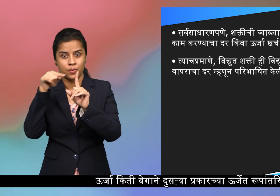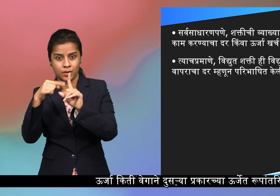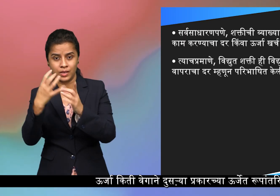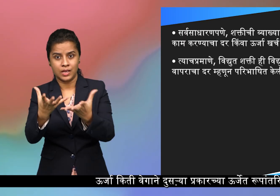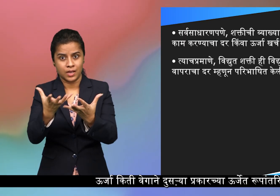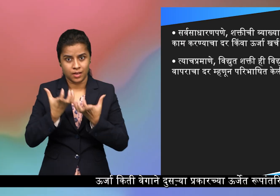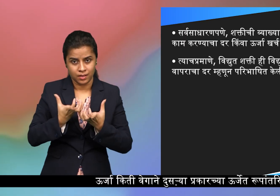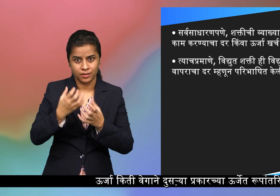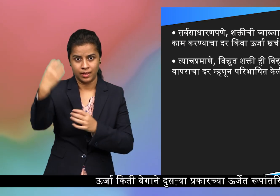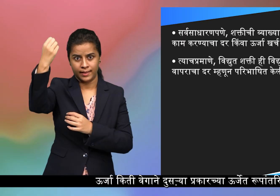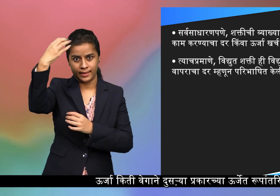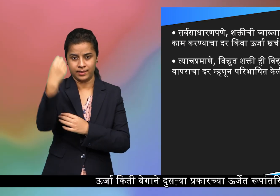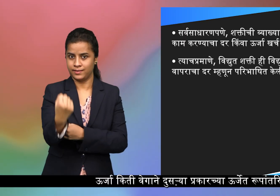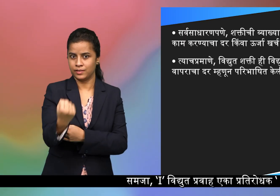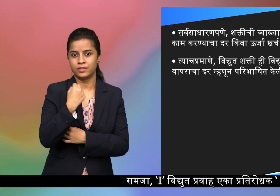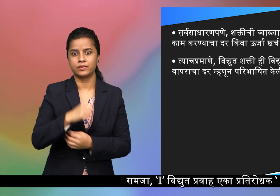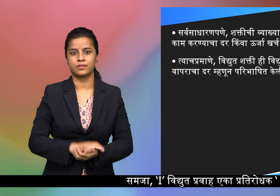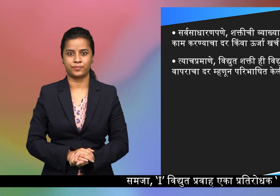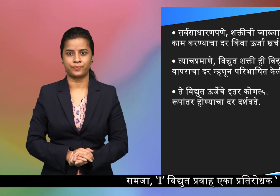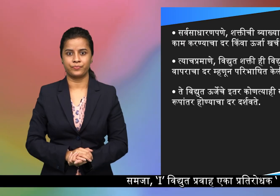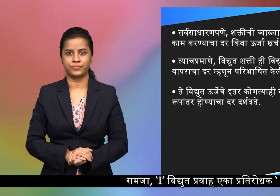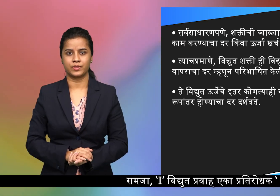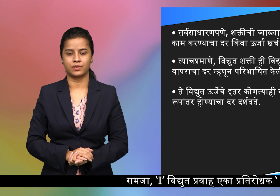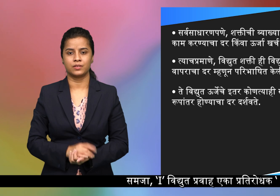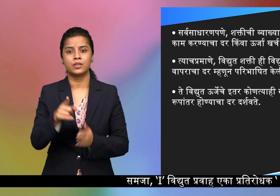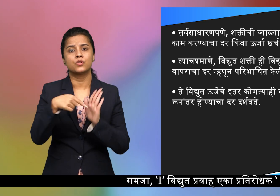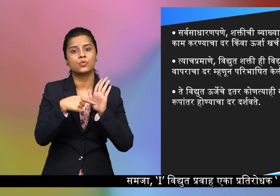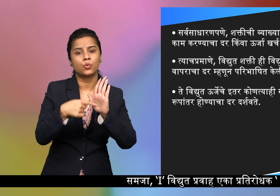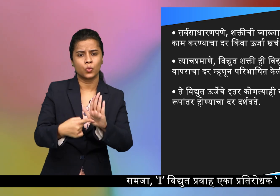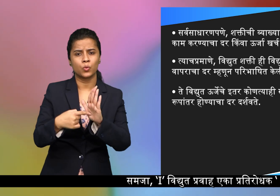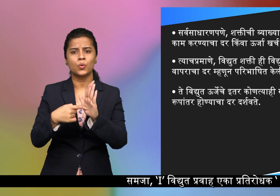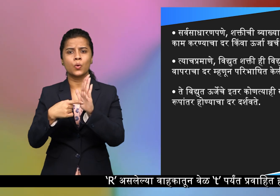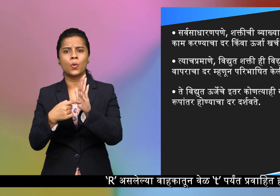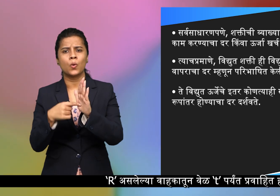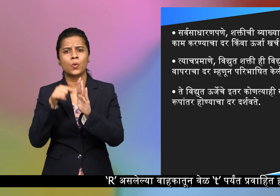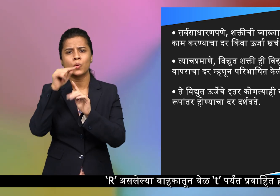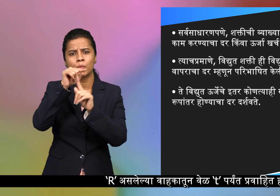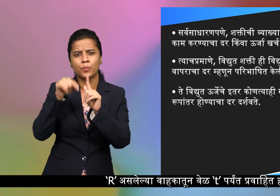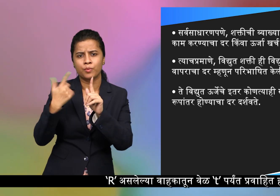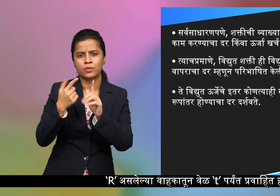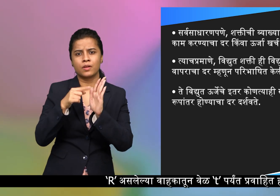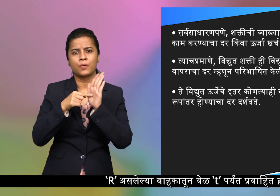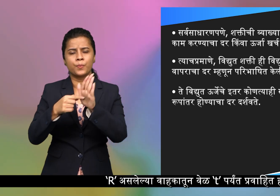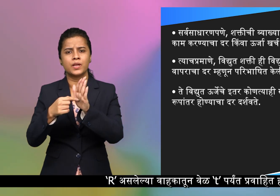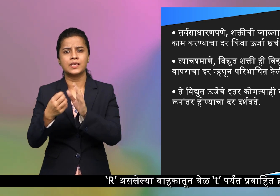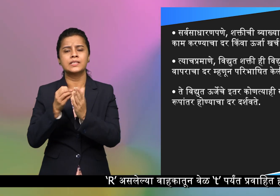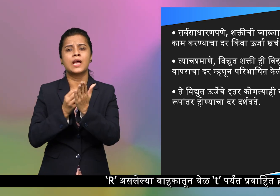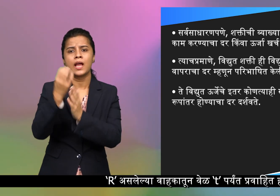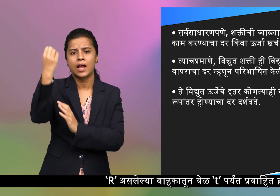प्रकारच्या ऊर्जेत रूपांतरित होते. समजा I विद्युत प्रवाह एका प्रतिरोधक R असलेल्या वाहकातून वेळ t पर्यंत